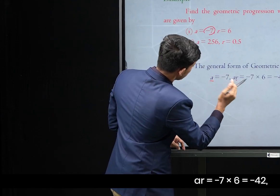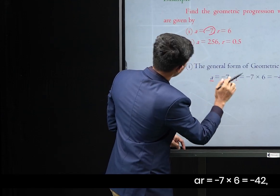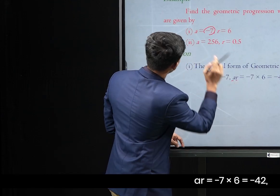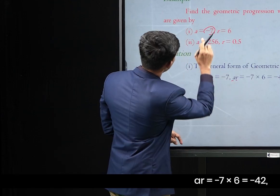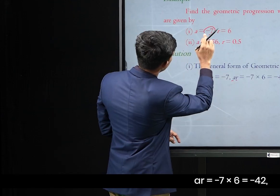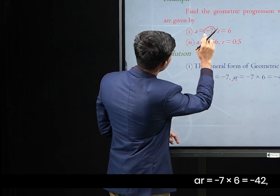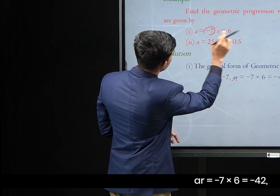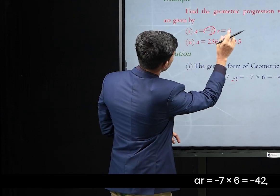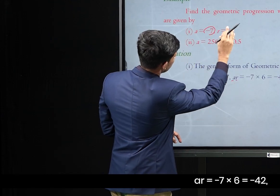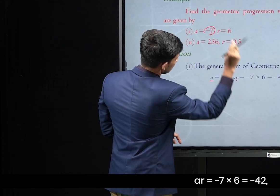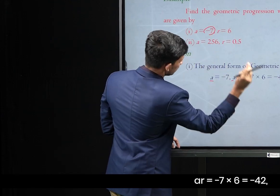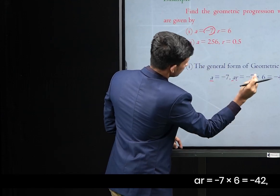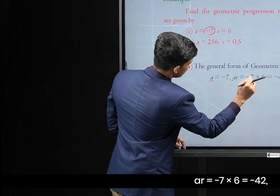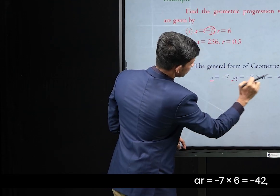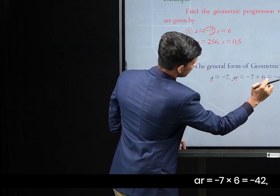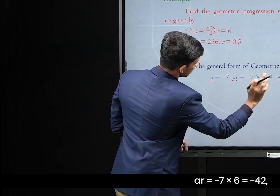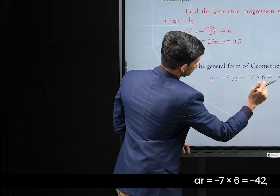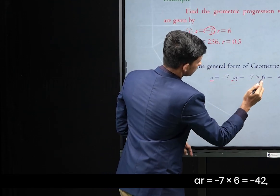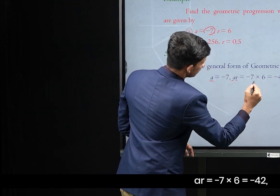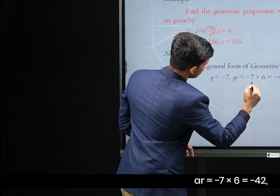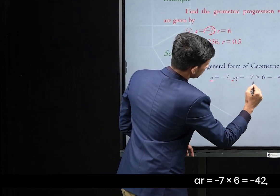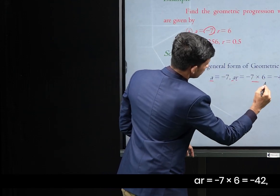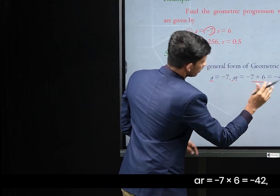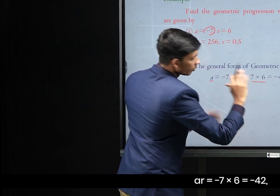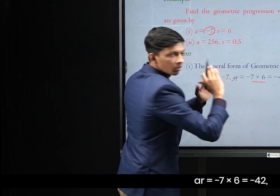AR is equal to minus 7 into 6 is equal to minus 42,